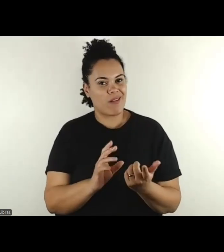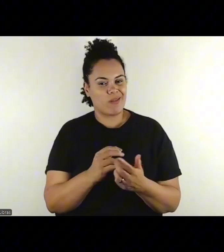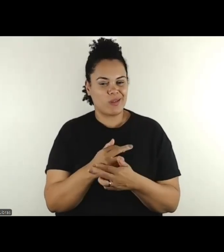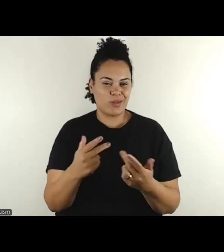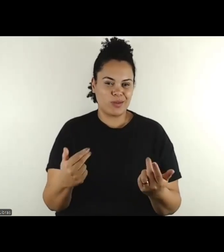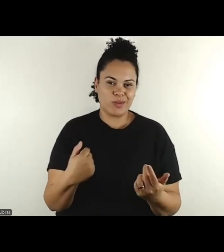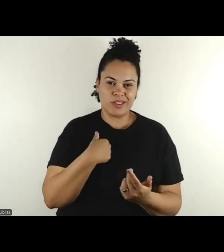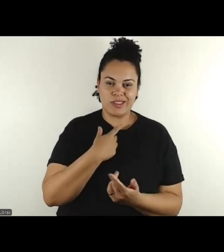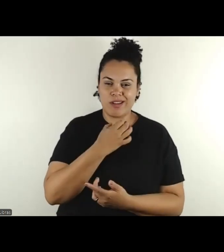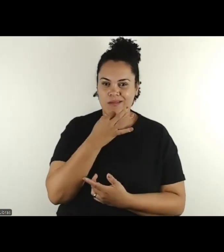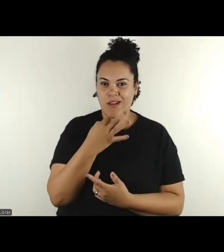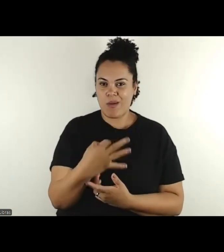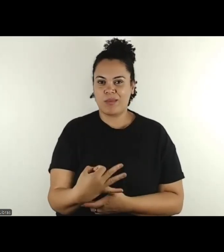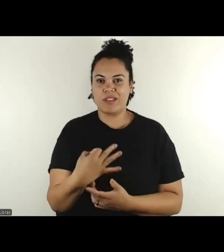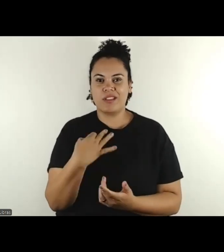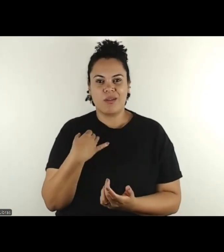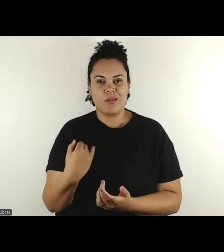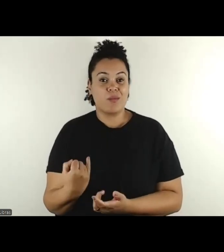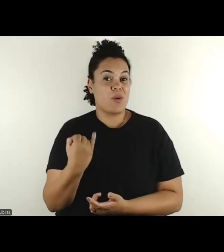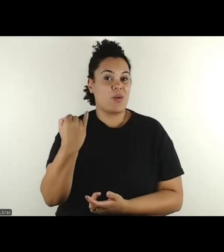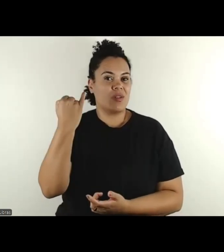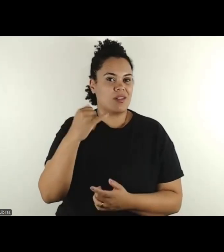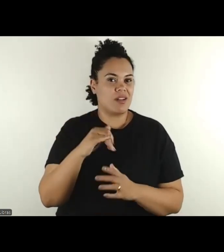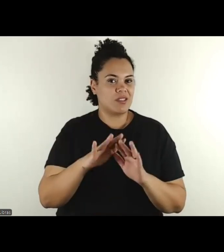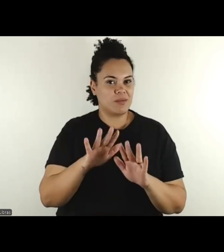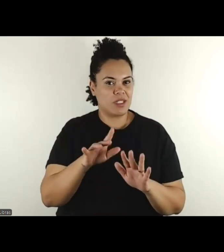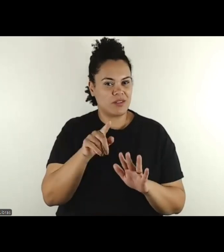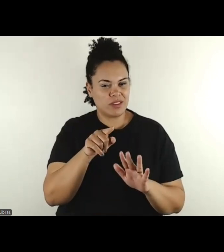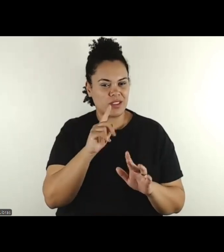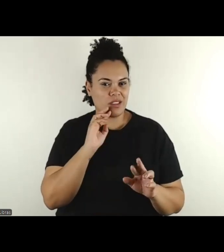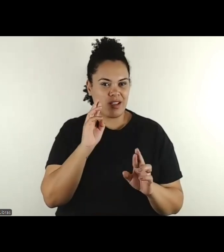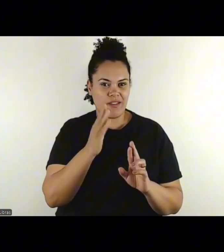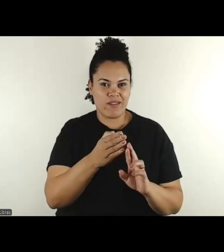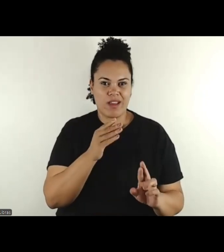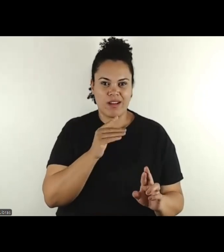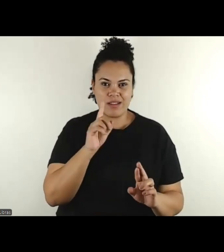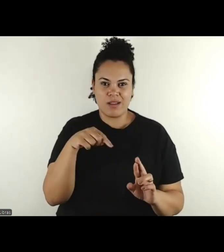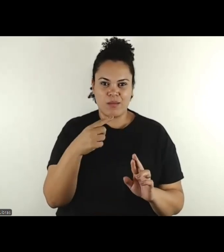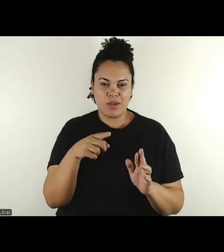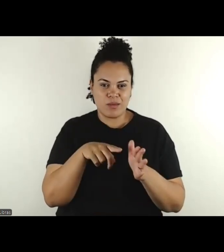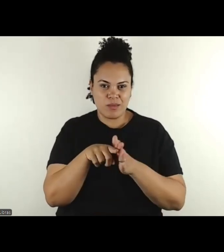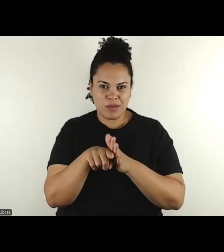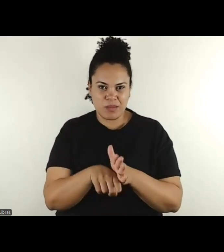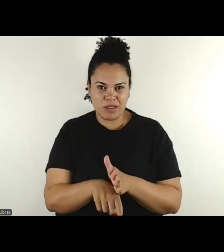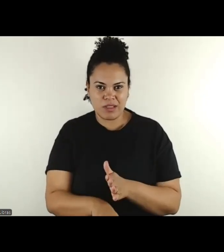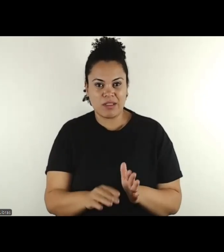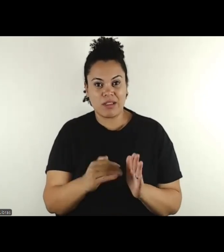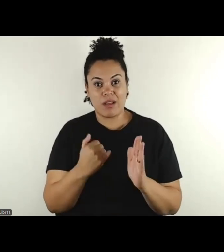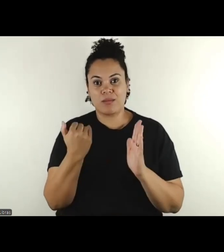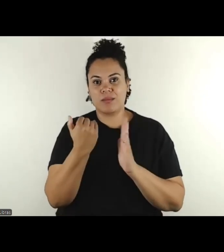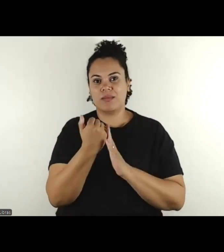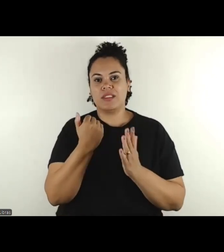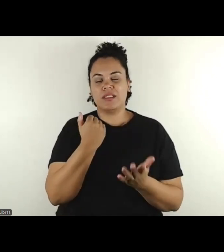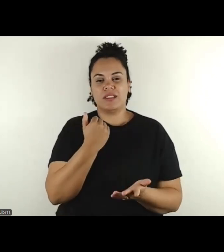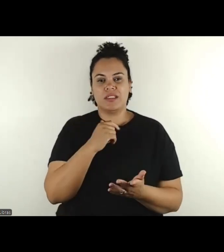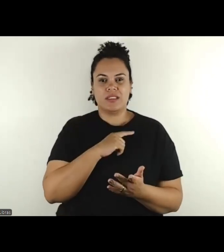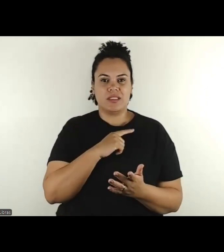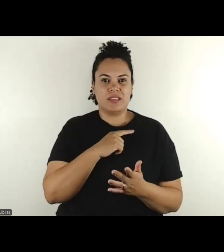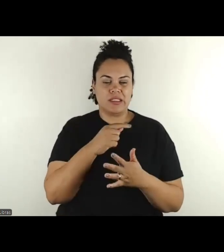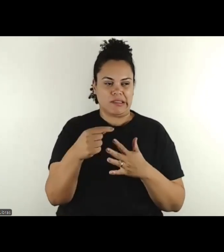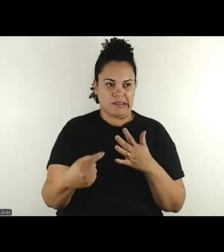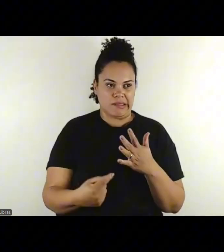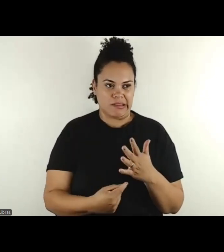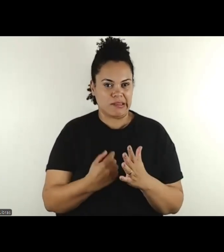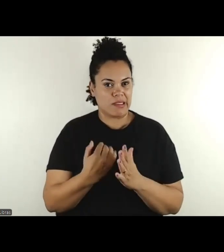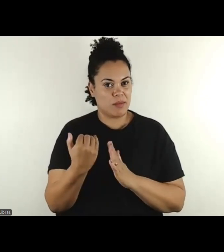que eu acho que é fundamental, mas vocês vão tendo aí as referências também para vocês irem pesquisando, né, e buscando mais elementos.